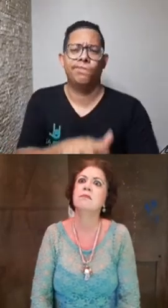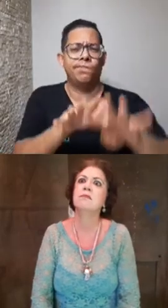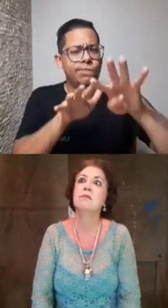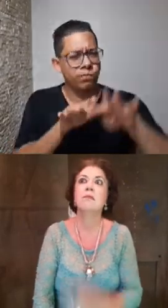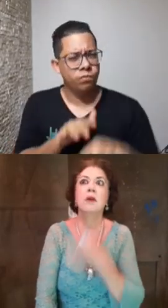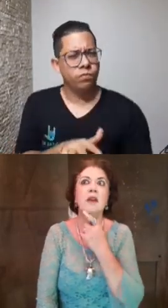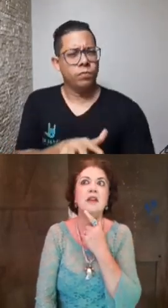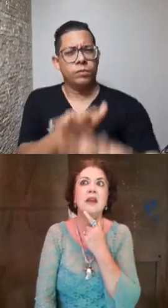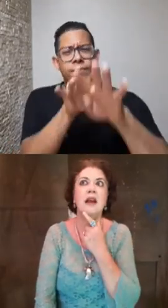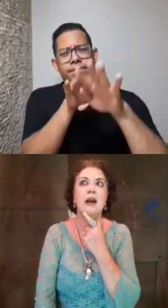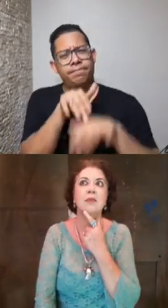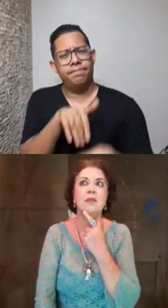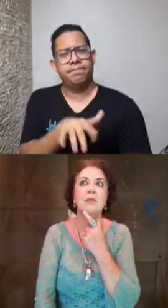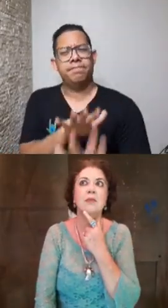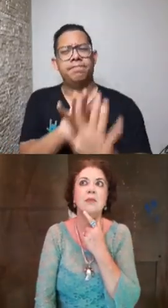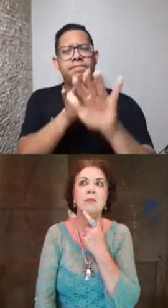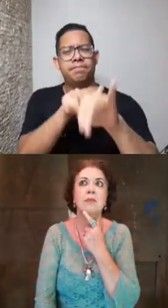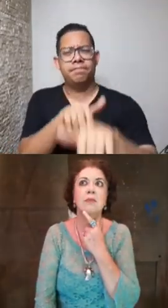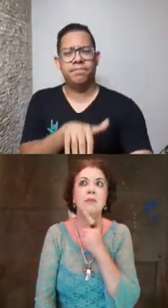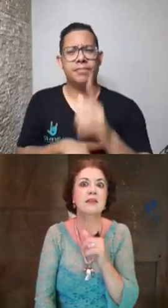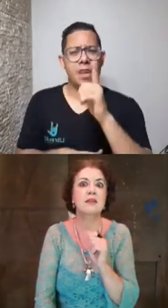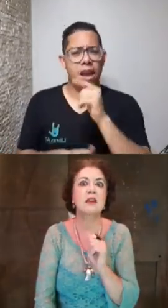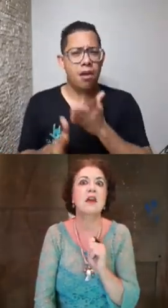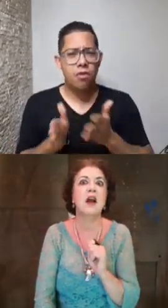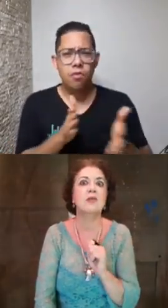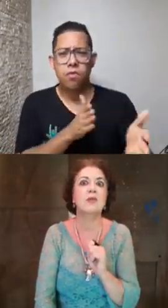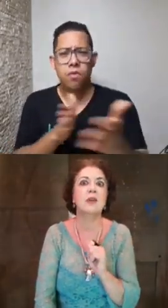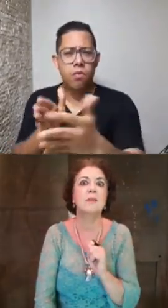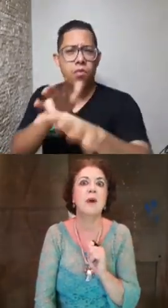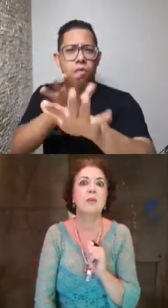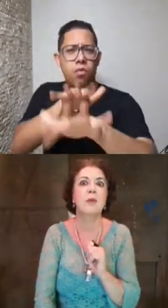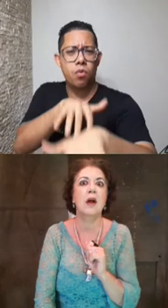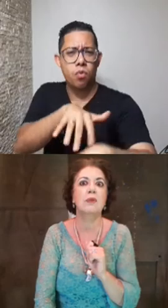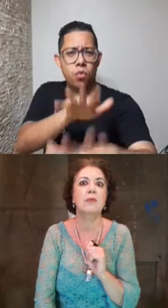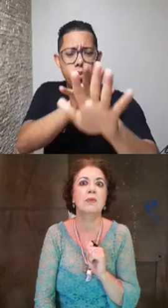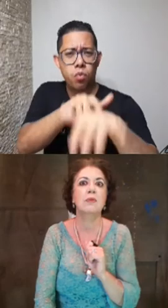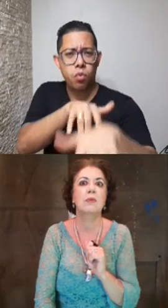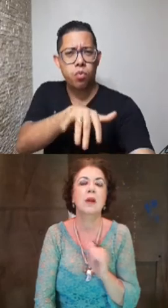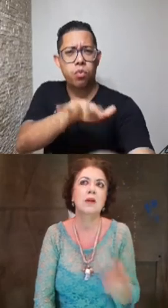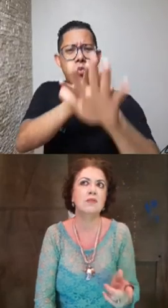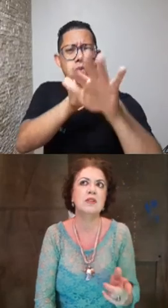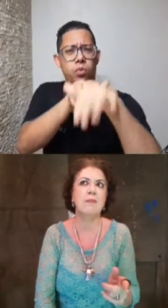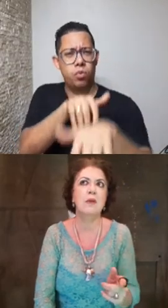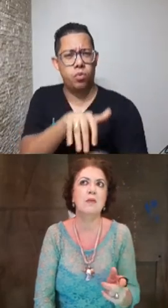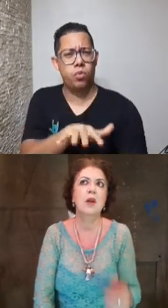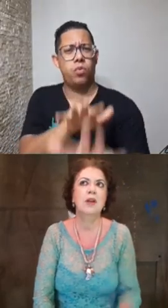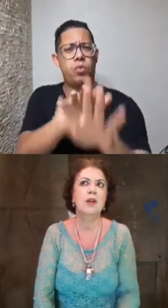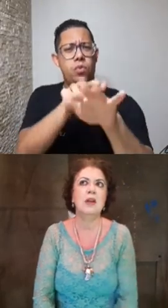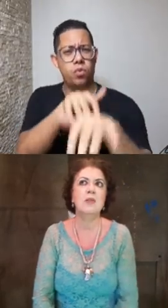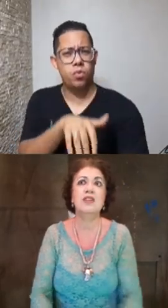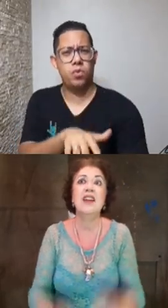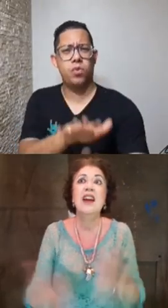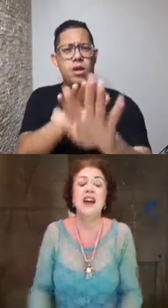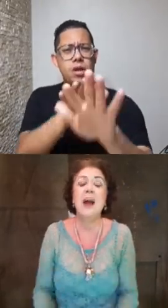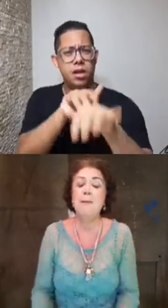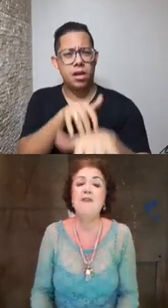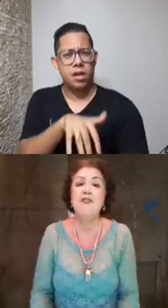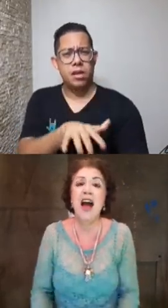já. Intrigado. Mais intrigado do que mal-humorado. Não sabiam? Não queriam